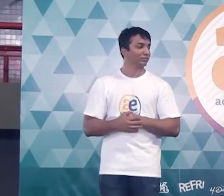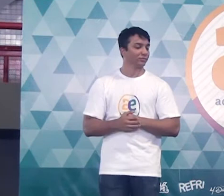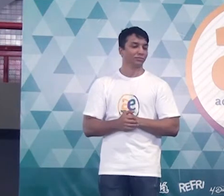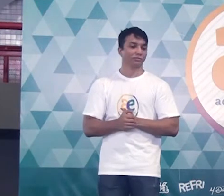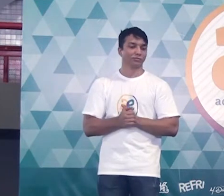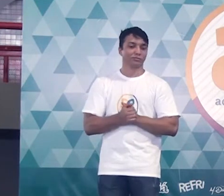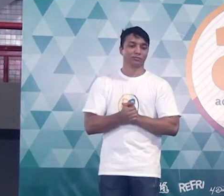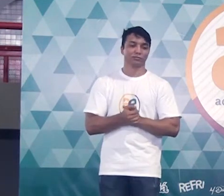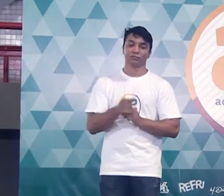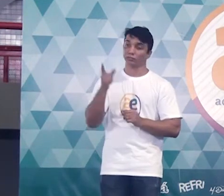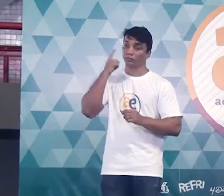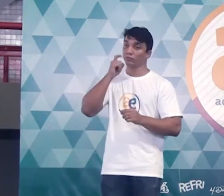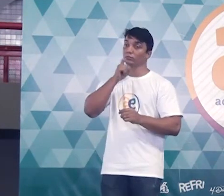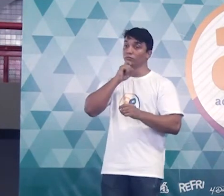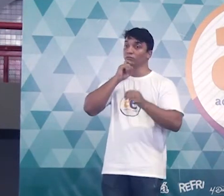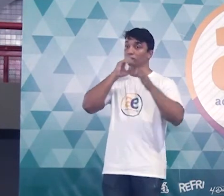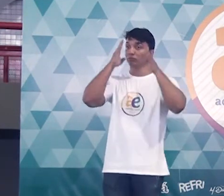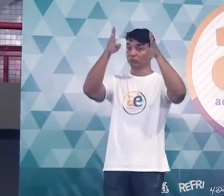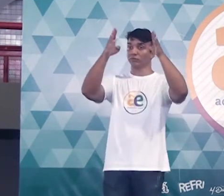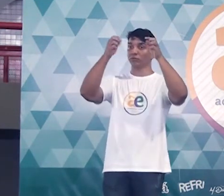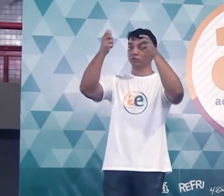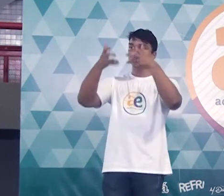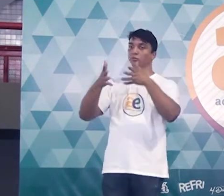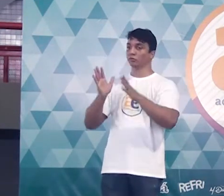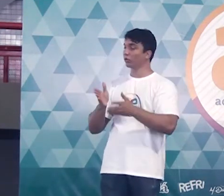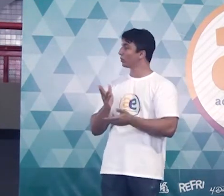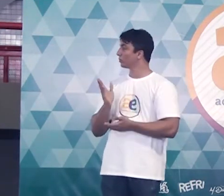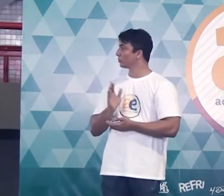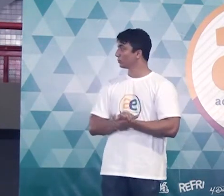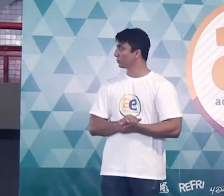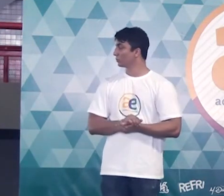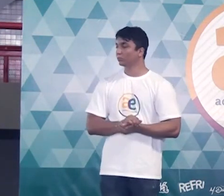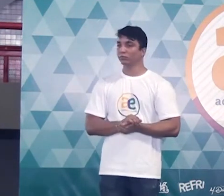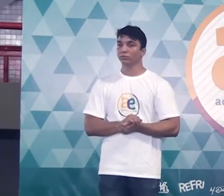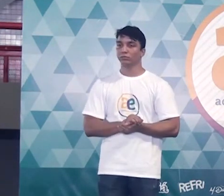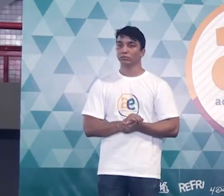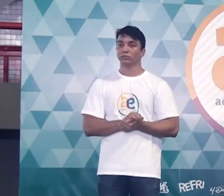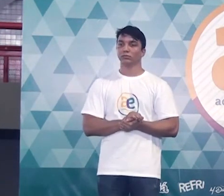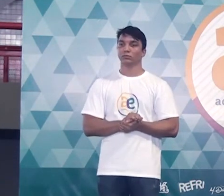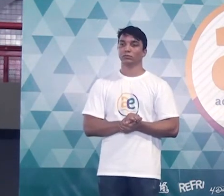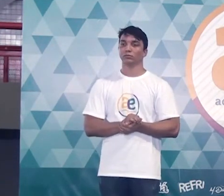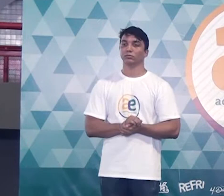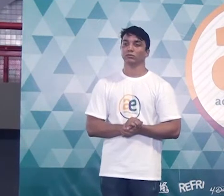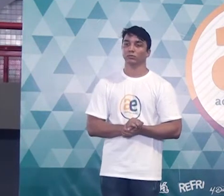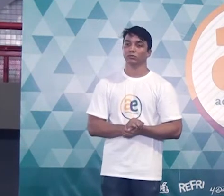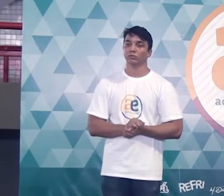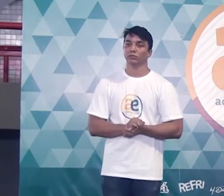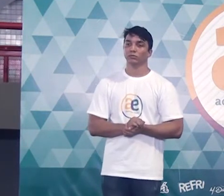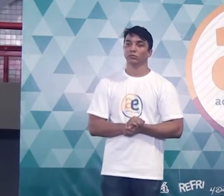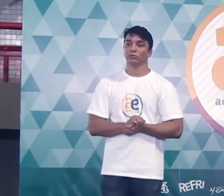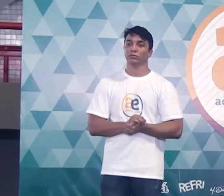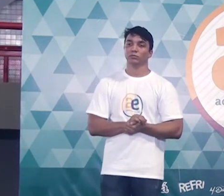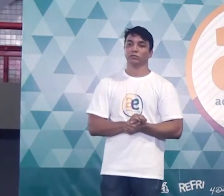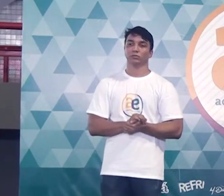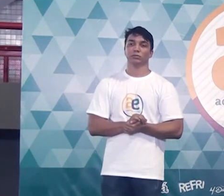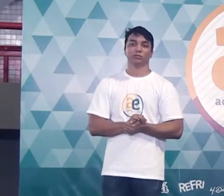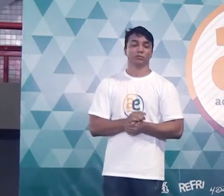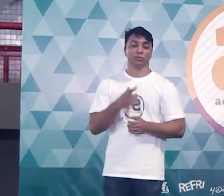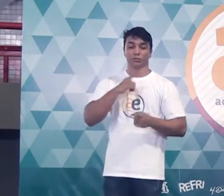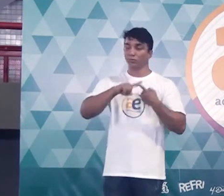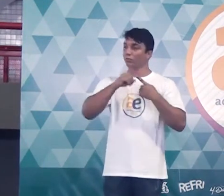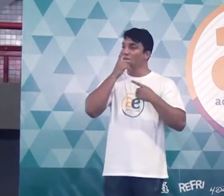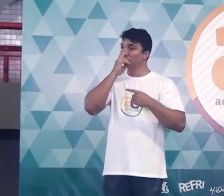O aparelho de ar-condicionado, como a gente já tinha falado, né? Fica na parte superior, correto? As correntes